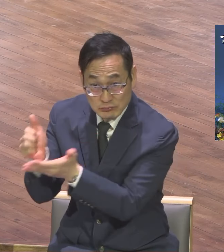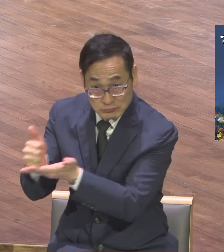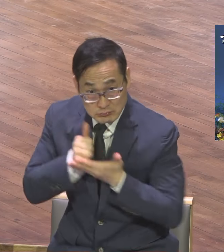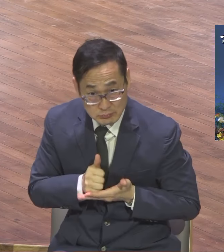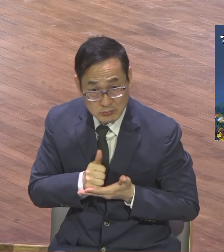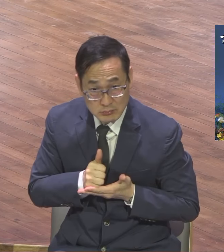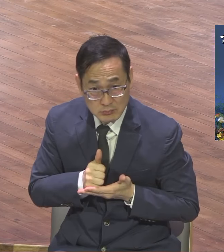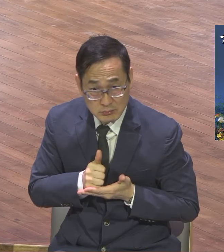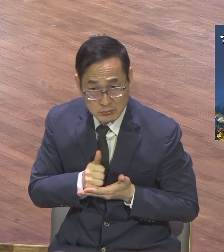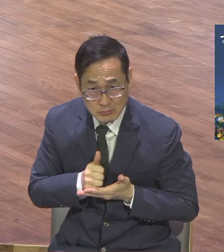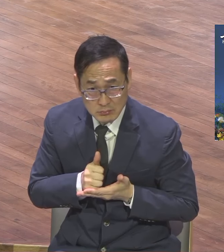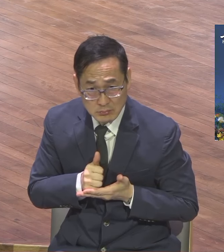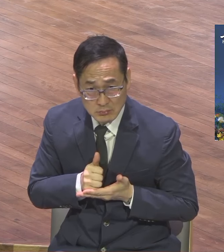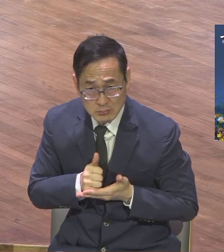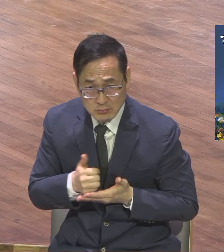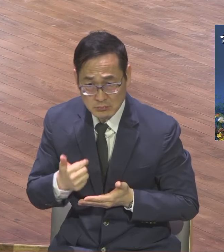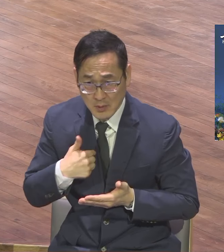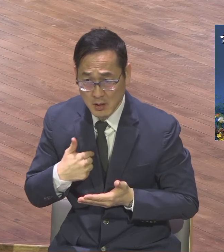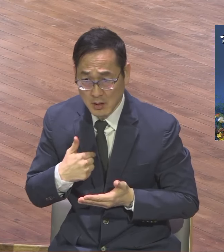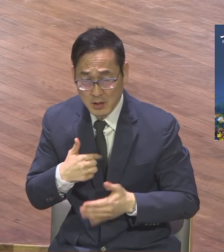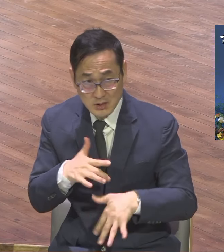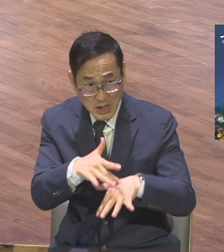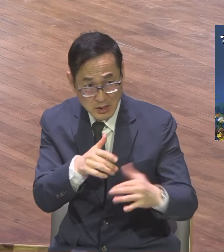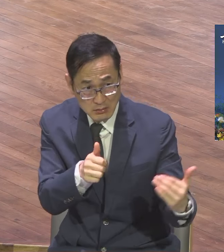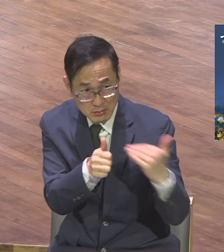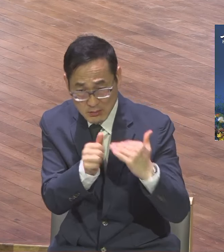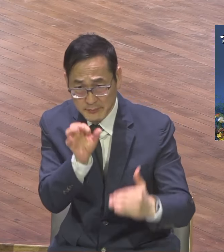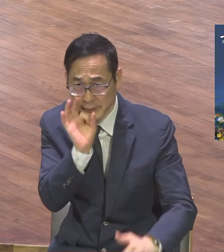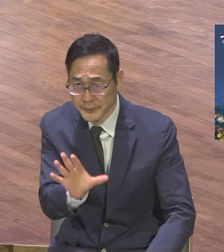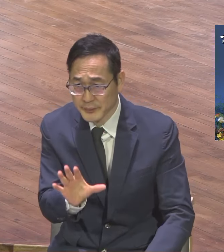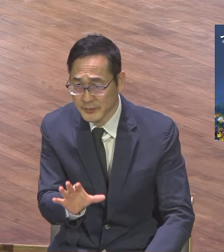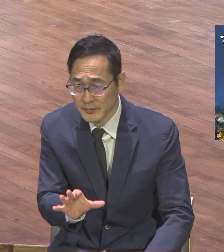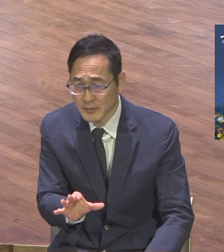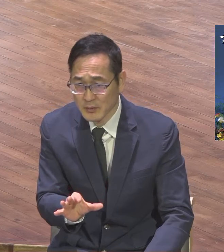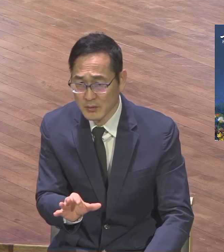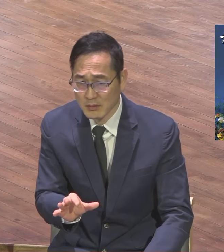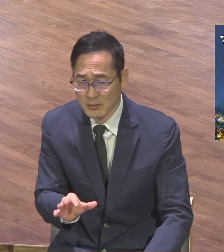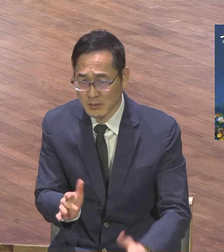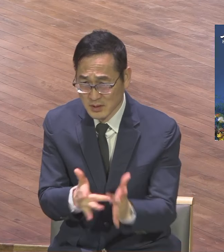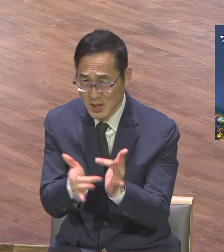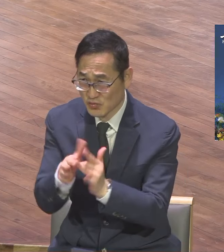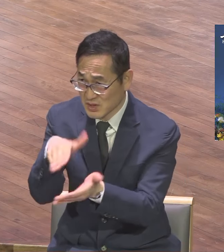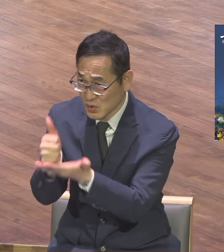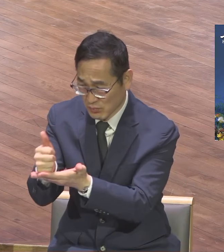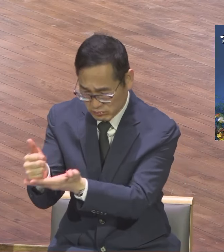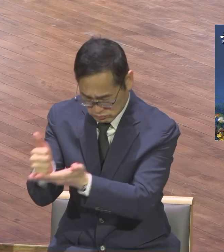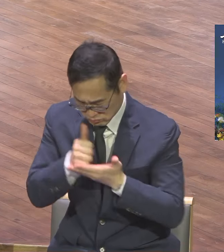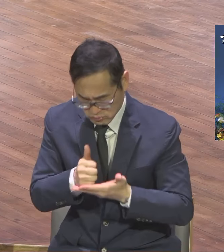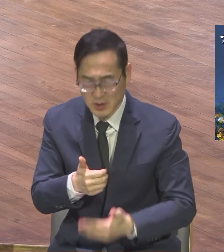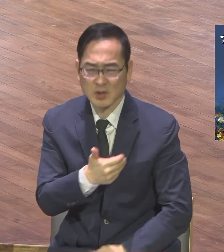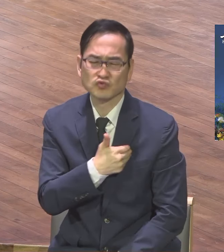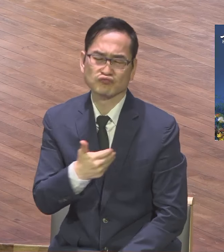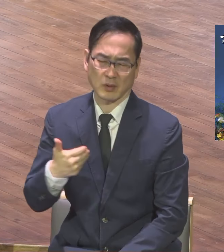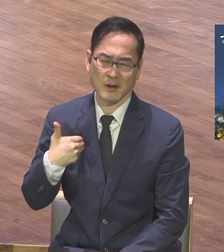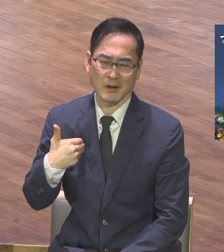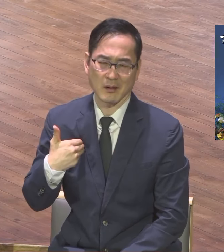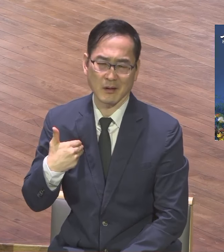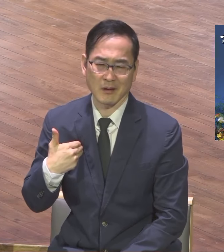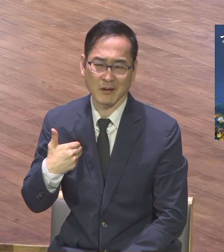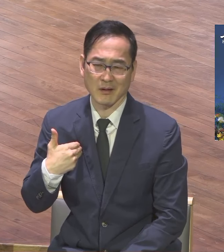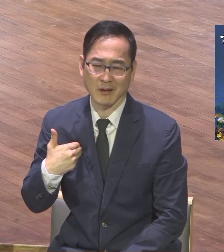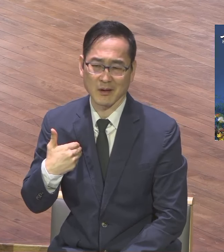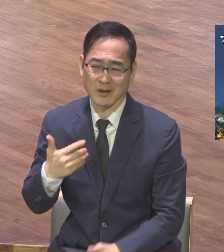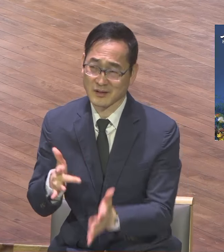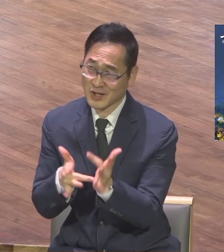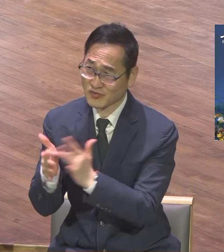라고 하면 끝난 거예요. 다 가진 거예요. 아멘. 다 가졌다니까. 예수 그리스도가 내